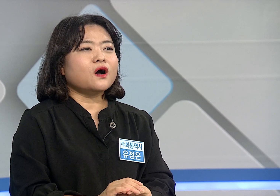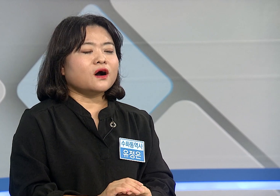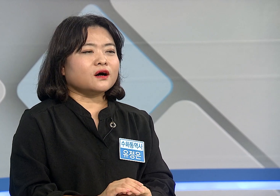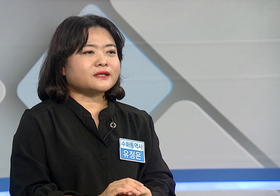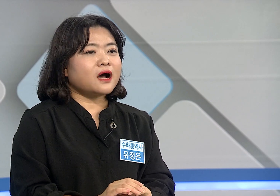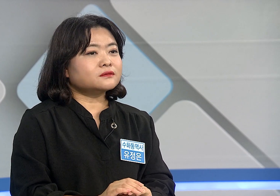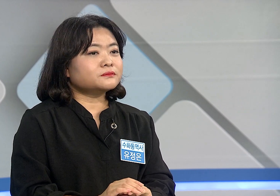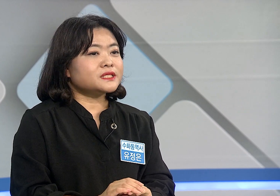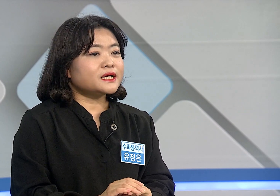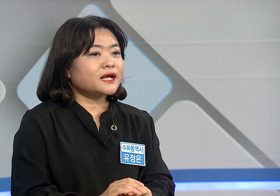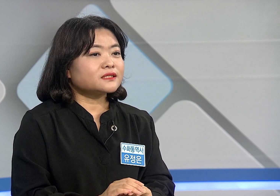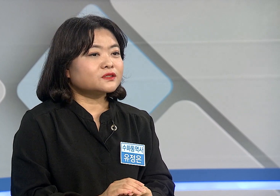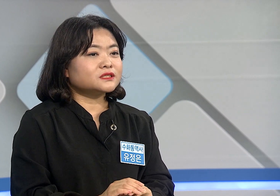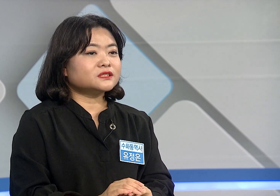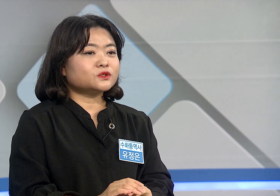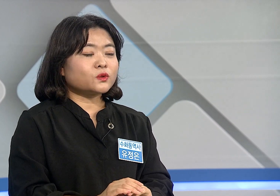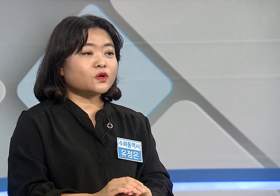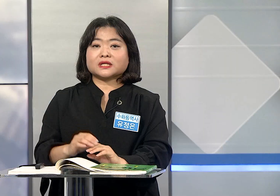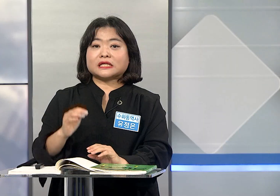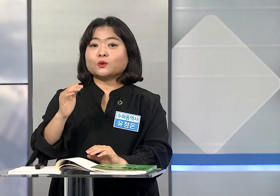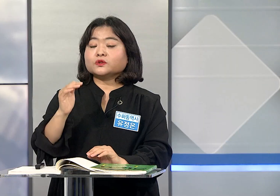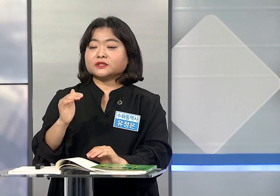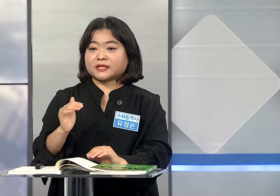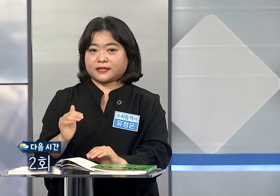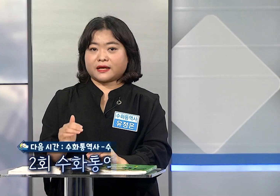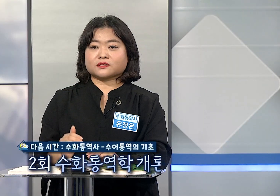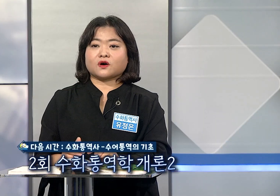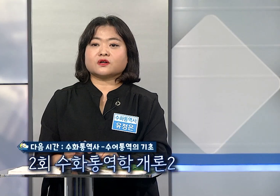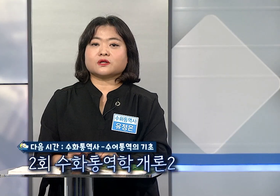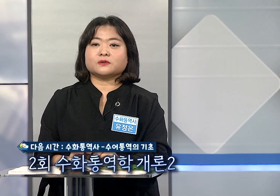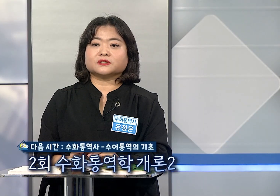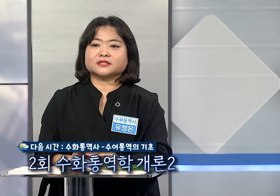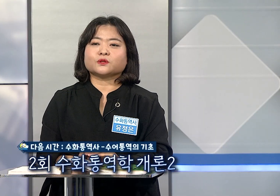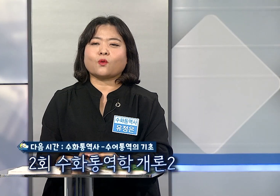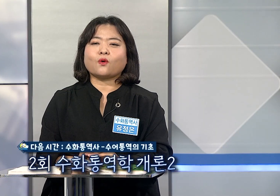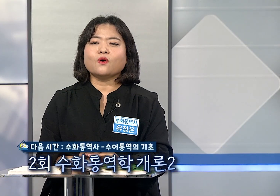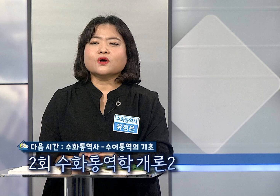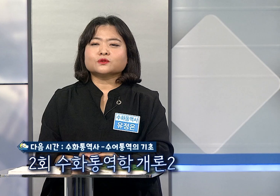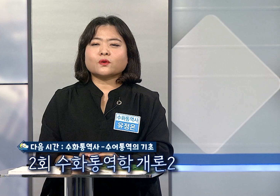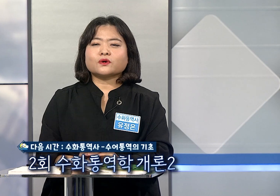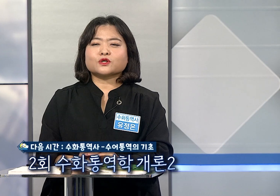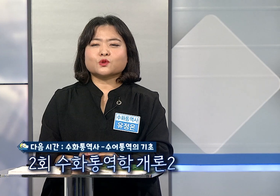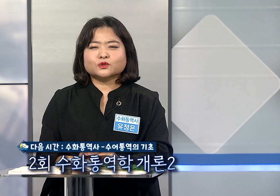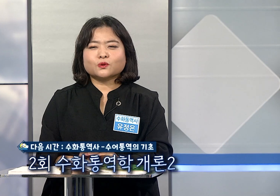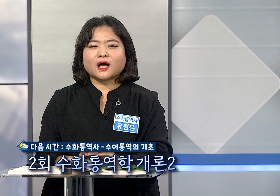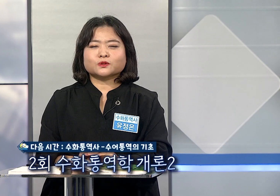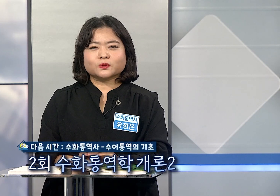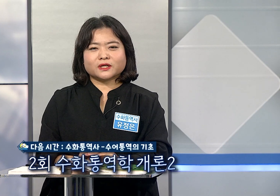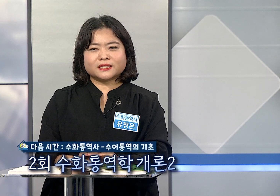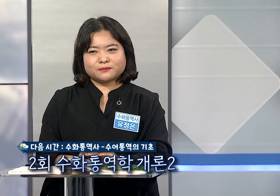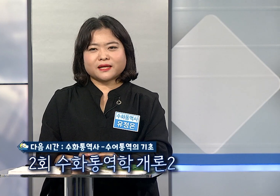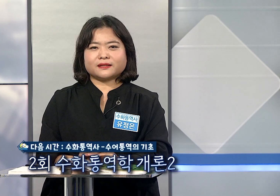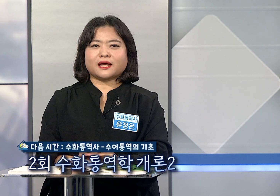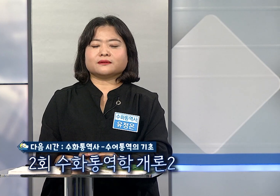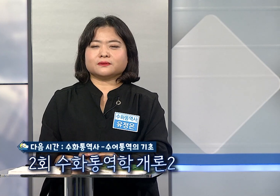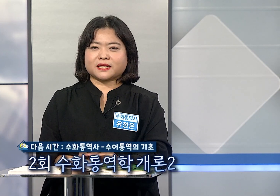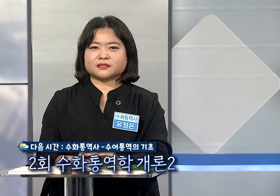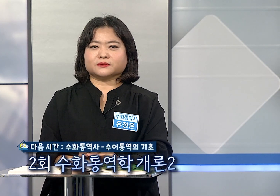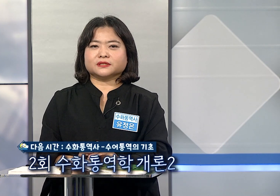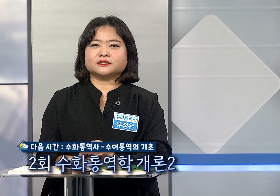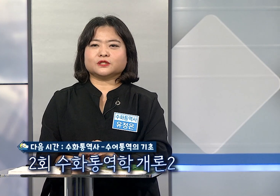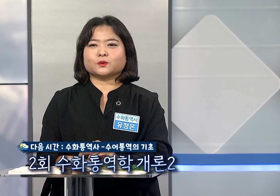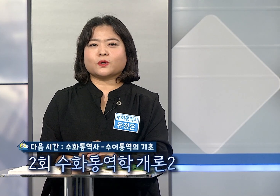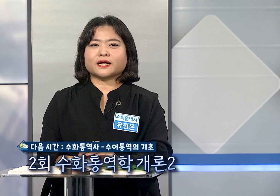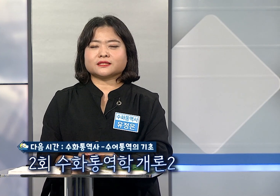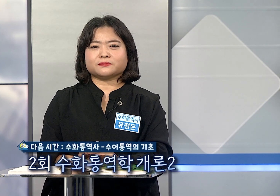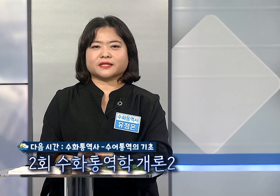그리고 다음 2강에서는 통역 이론들에 대해서 설명을 드리고 통역의 종류와 통역의 기반에 대한